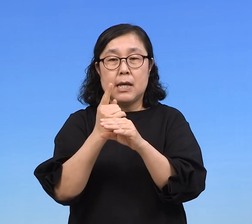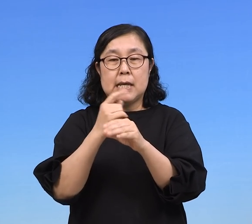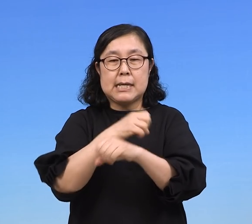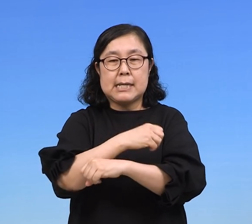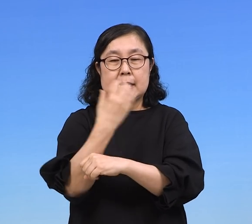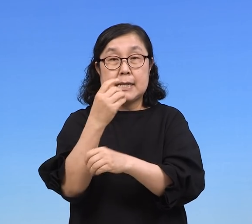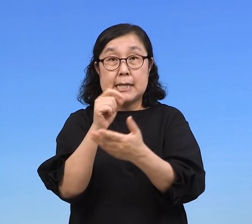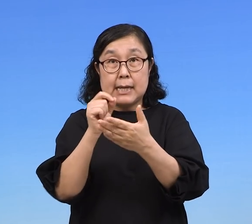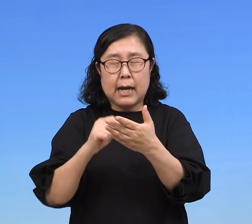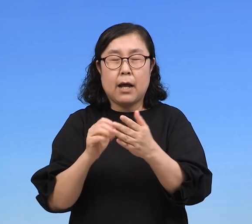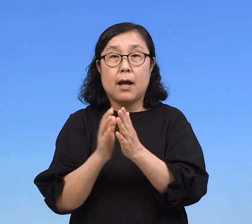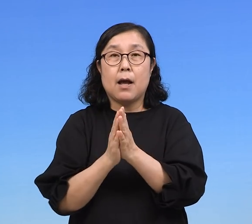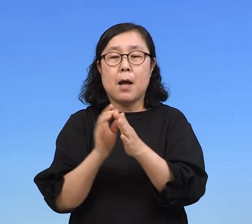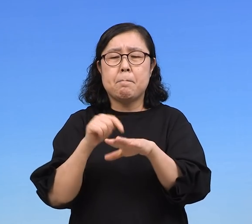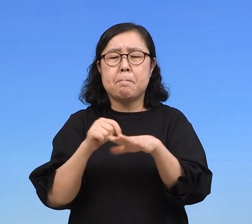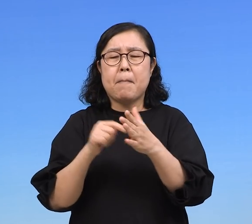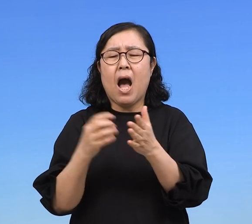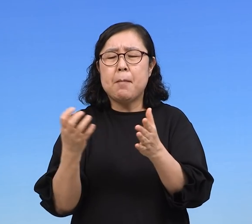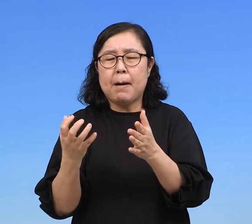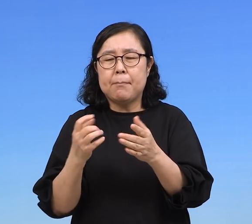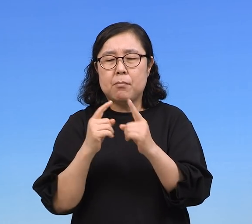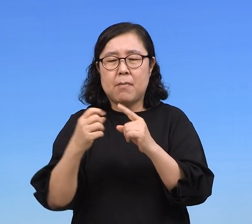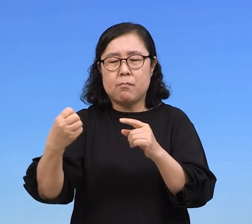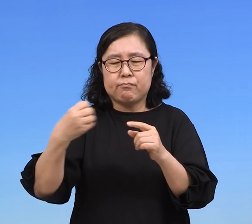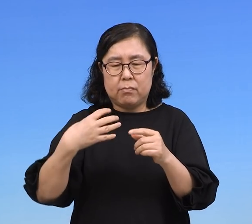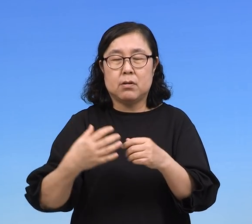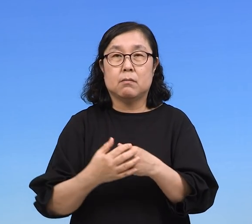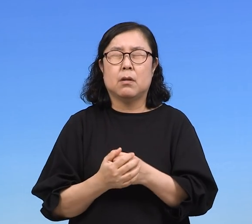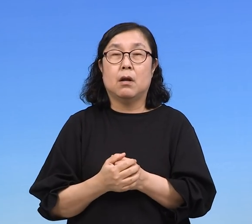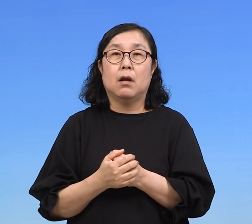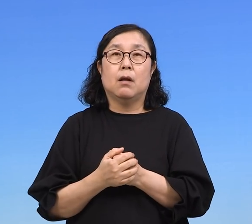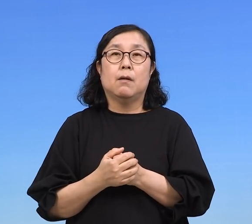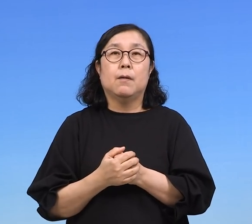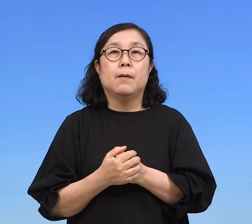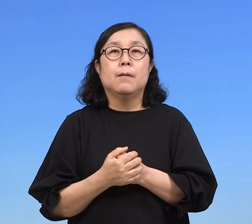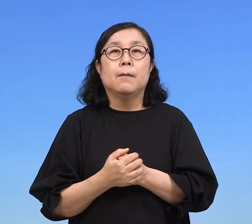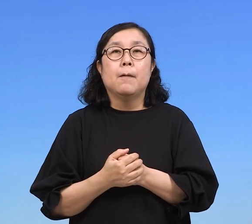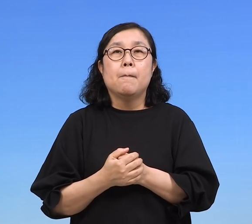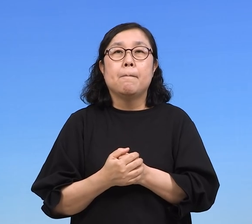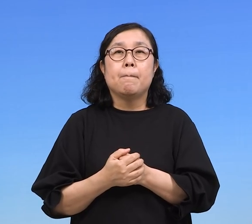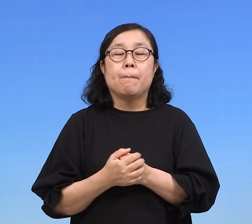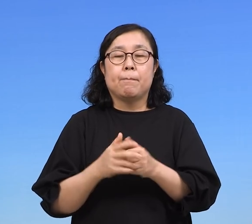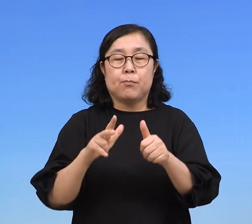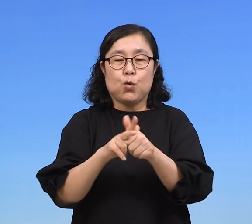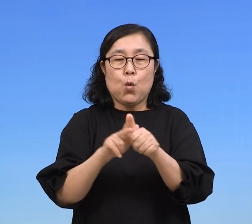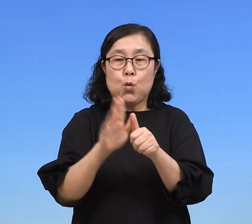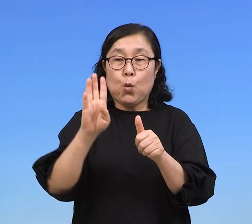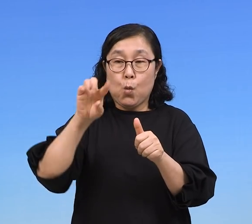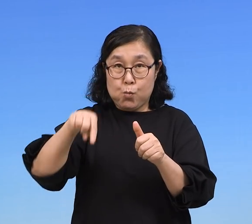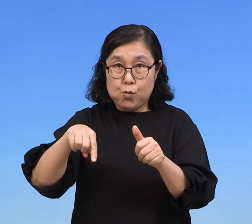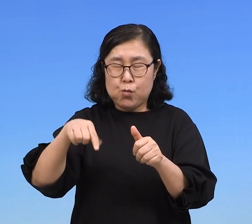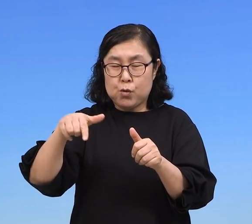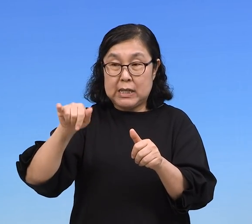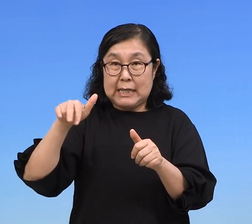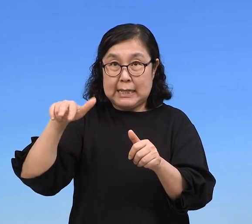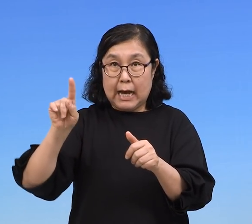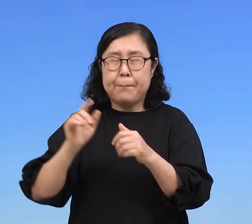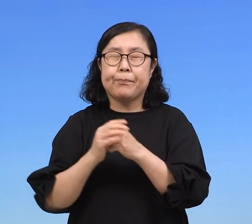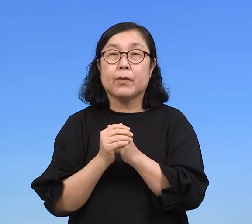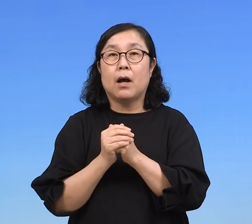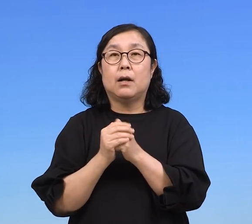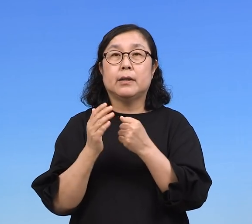이분이 정말 마음 아픈 이야기를 하셨어요. 이분이 이제 종교부 기자다